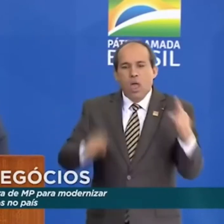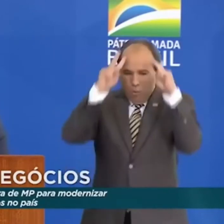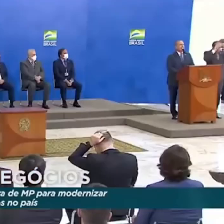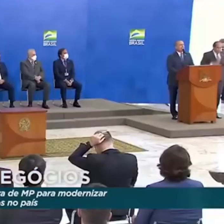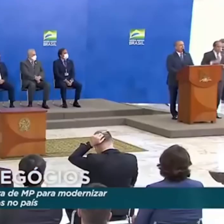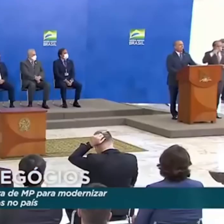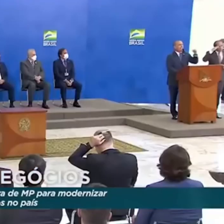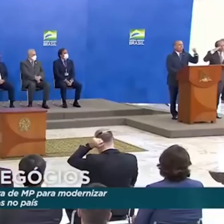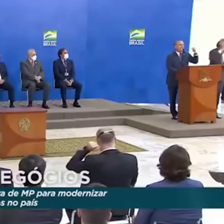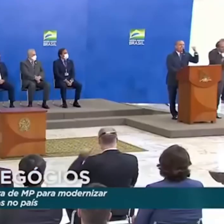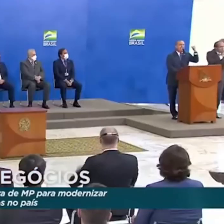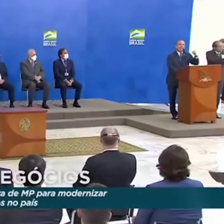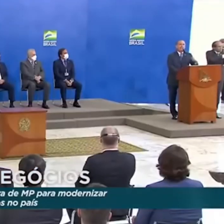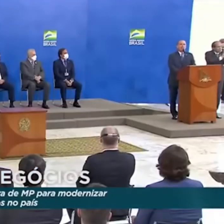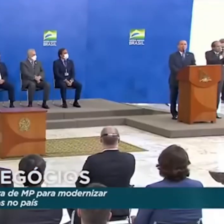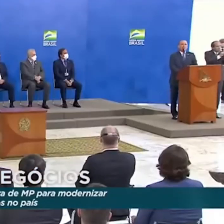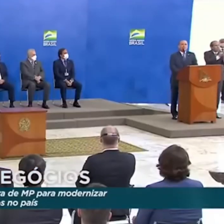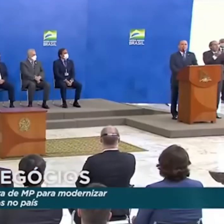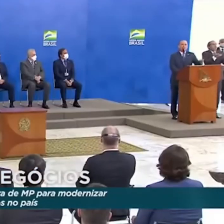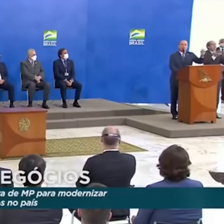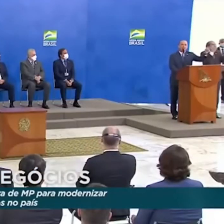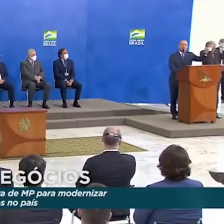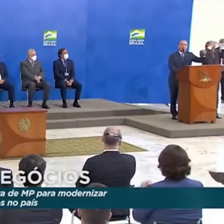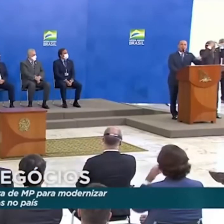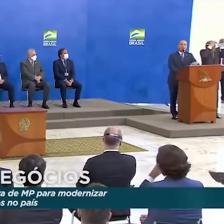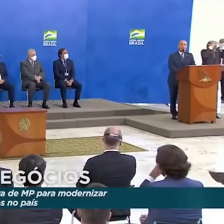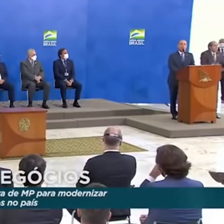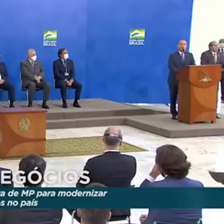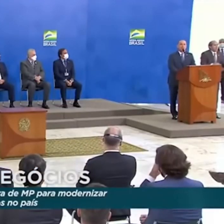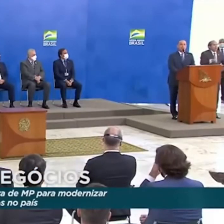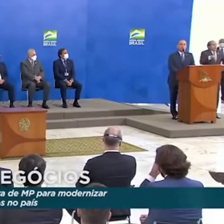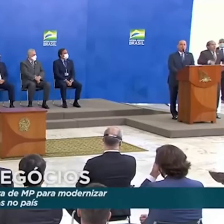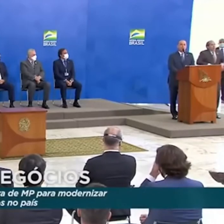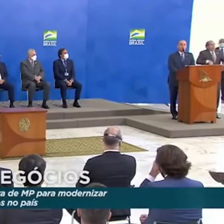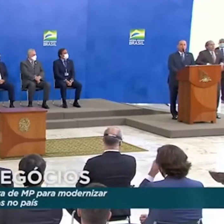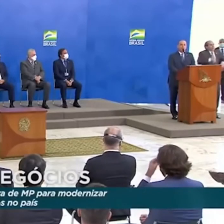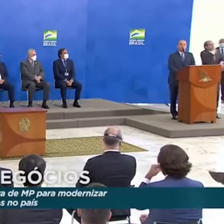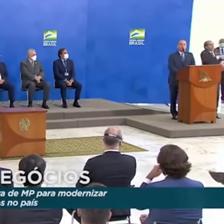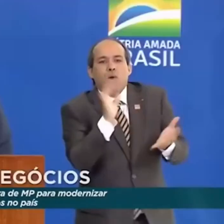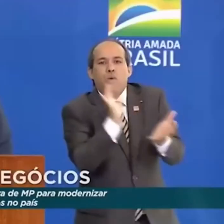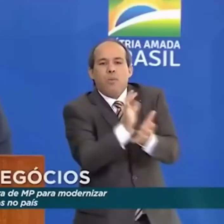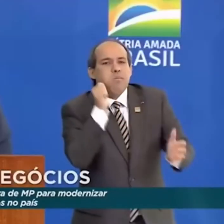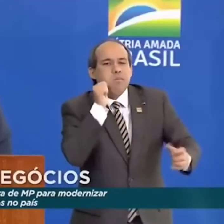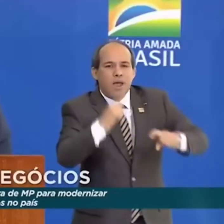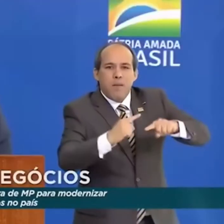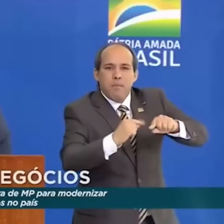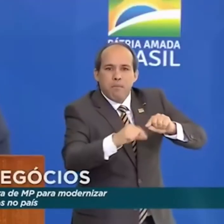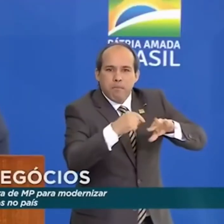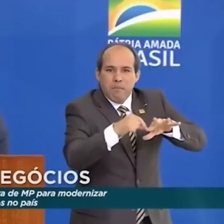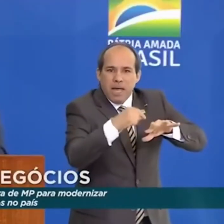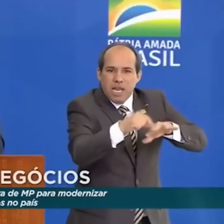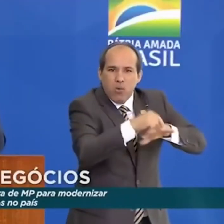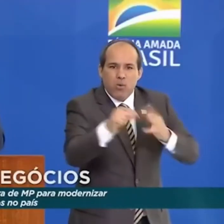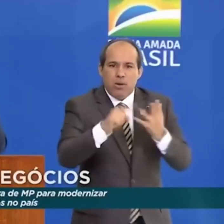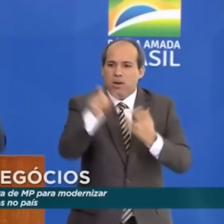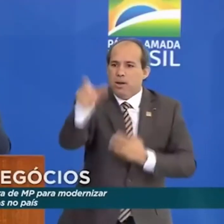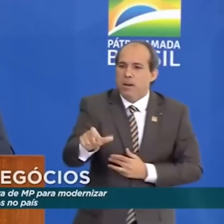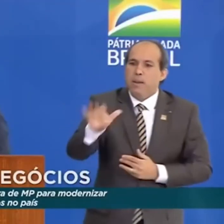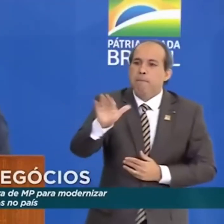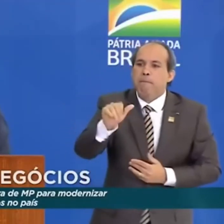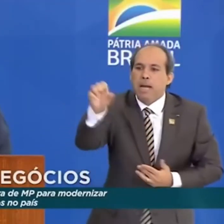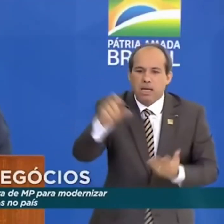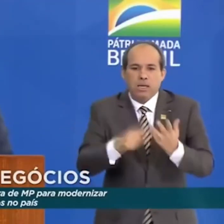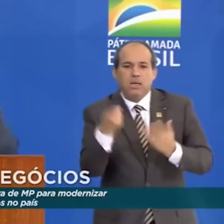Bolsonaro, que queria entender o drama vivido pela manicure, o drama vivido pela mãe, o drama vivido